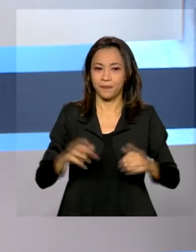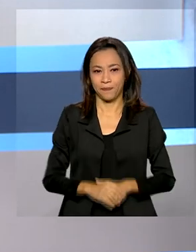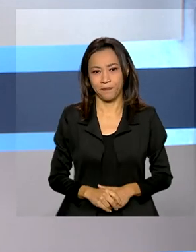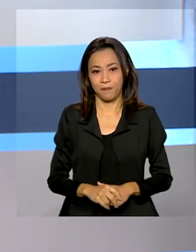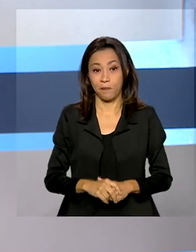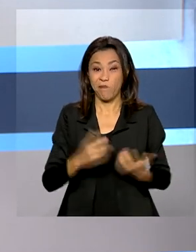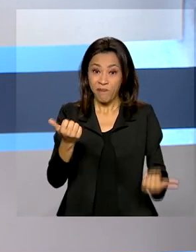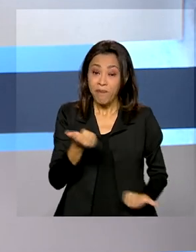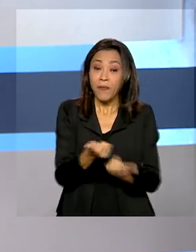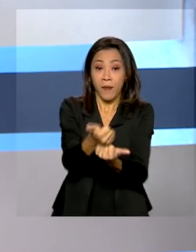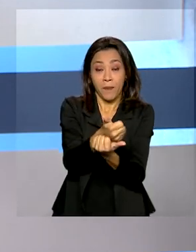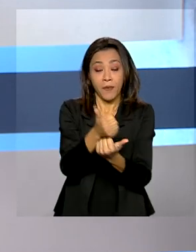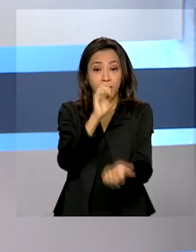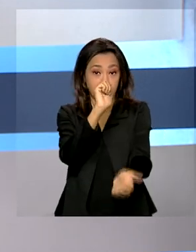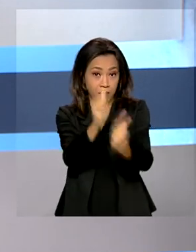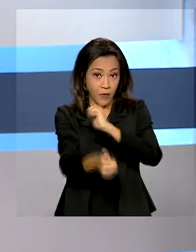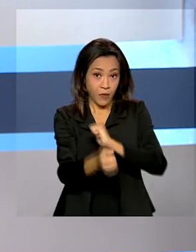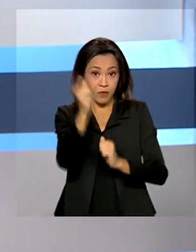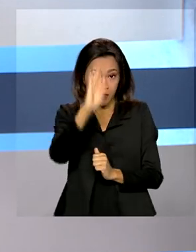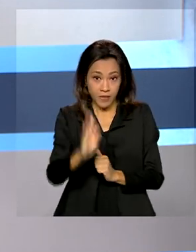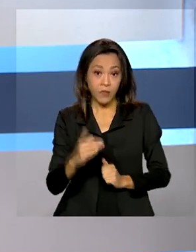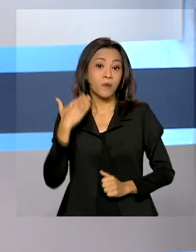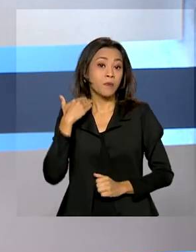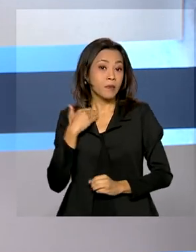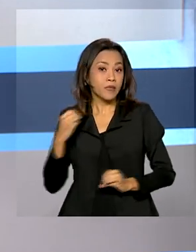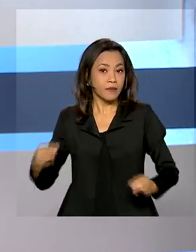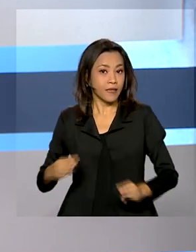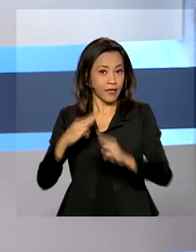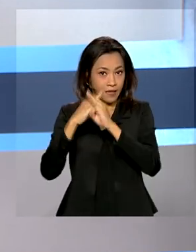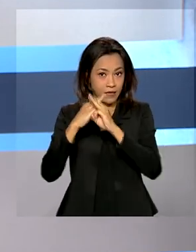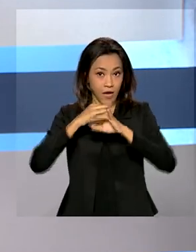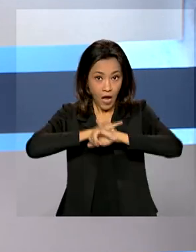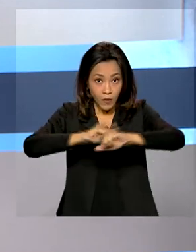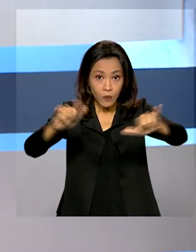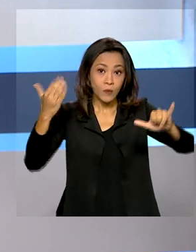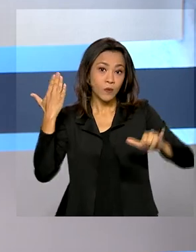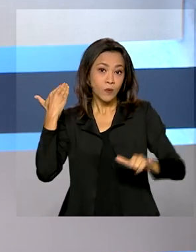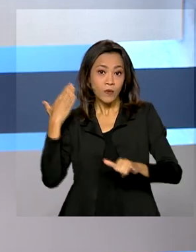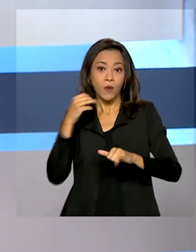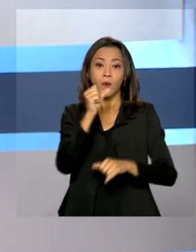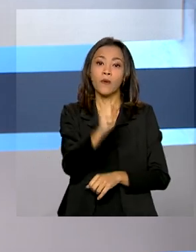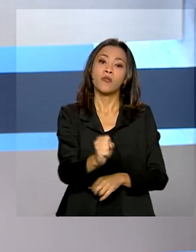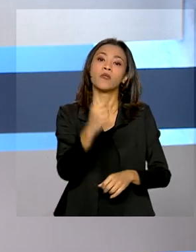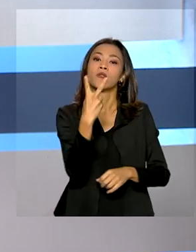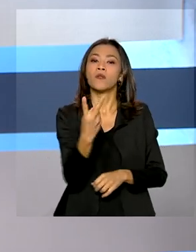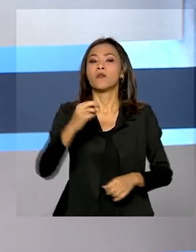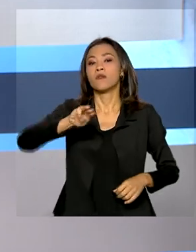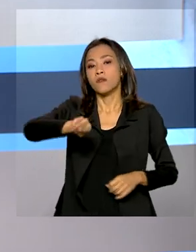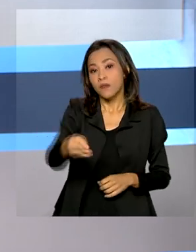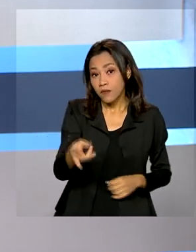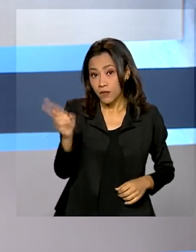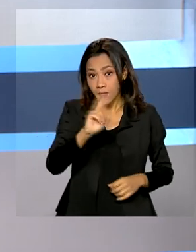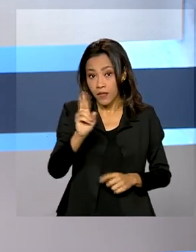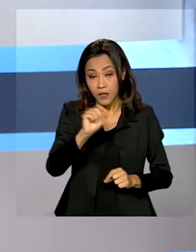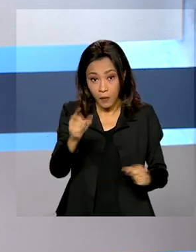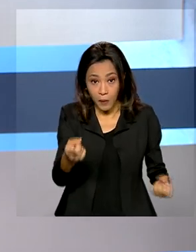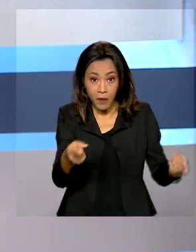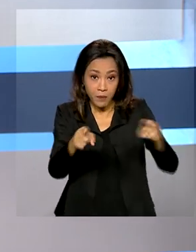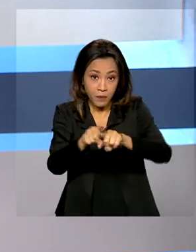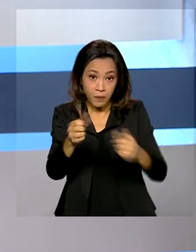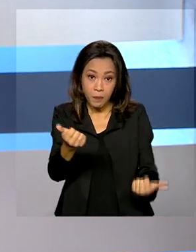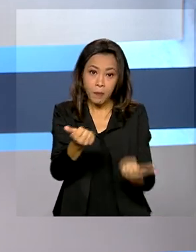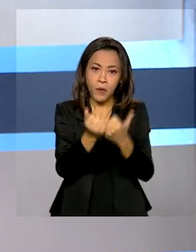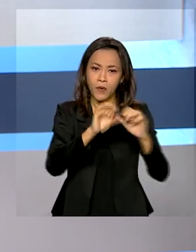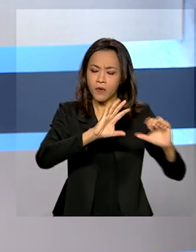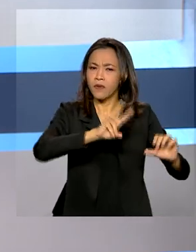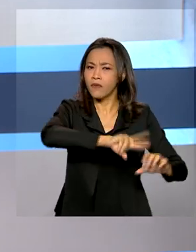o apoio ao esporte brasileiro a Caixa Econômica Federal anunciou 82 milhões de reais em patrocínio para modalidades